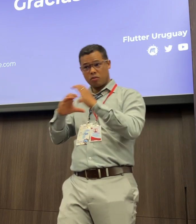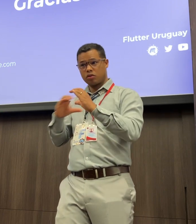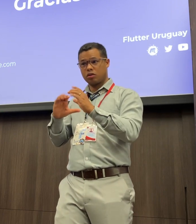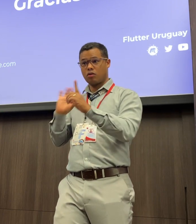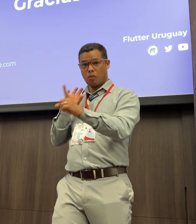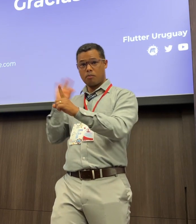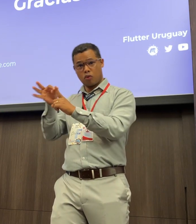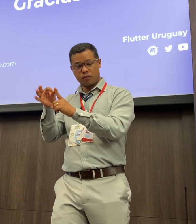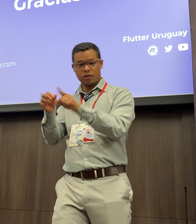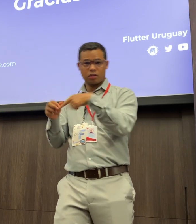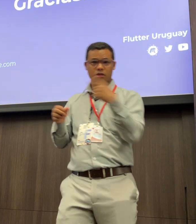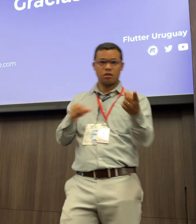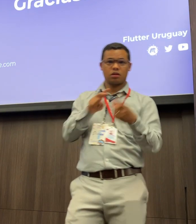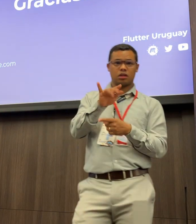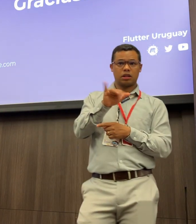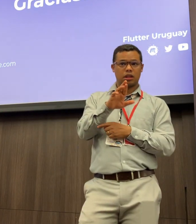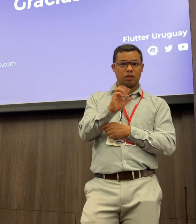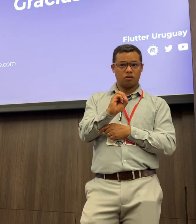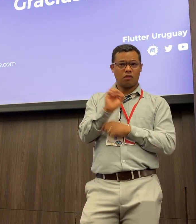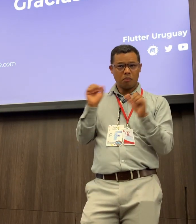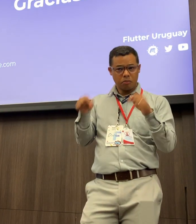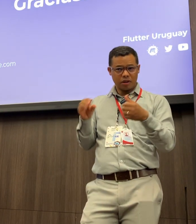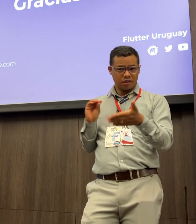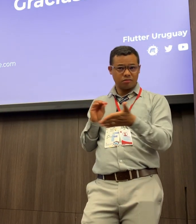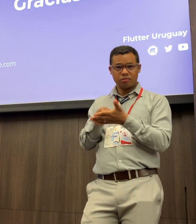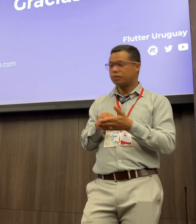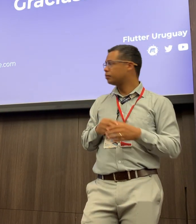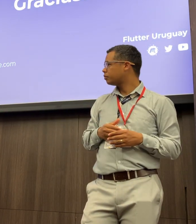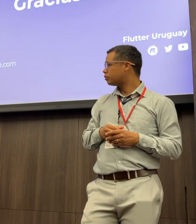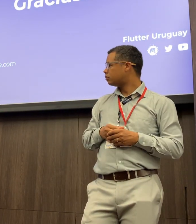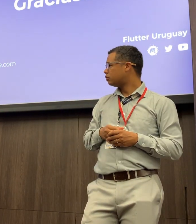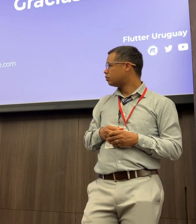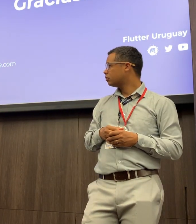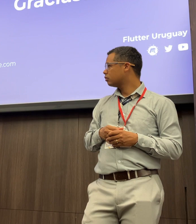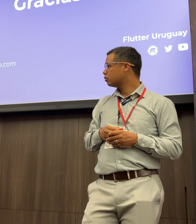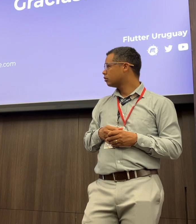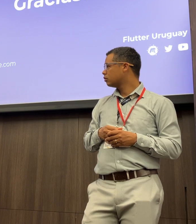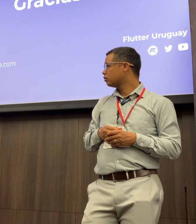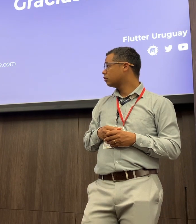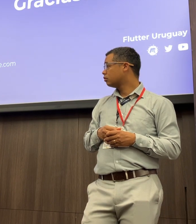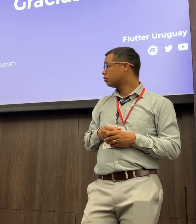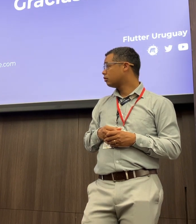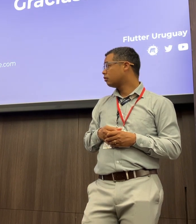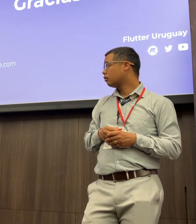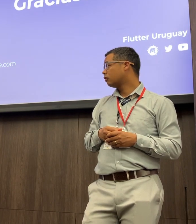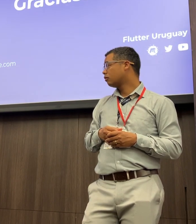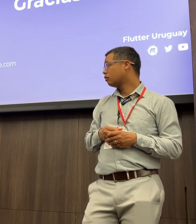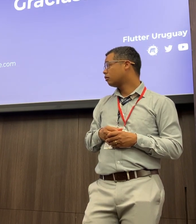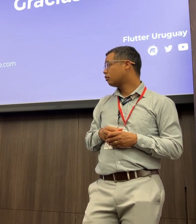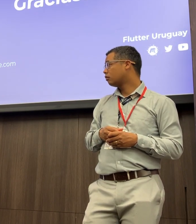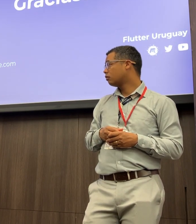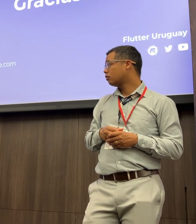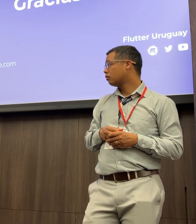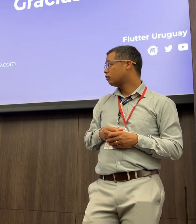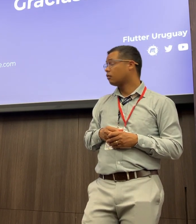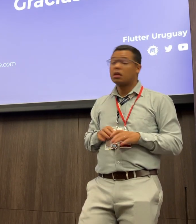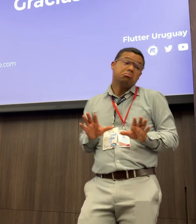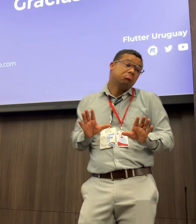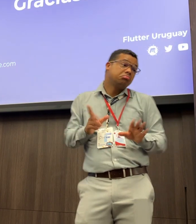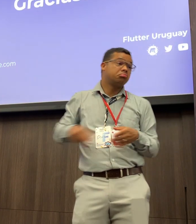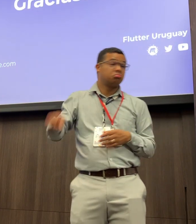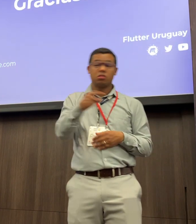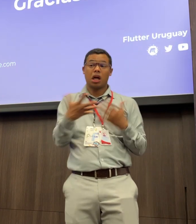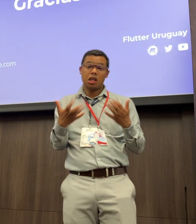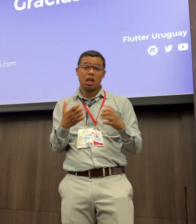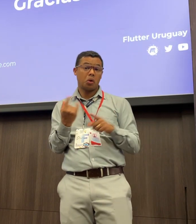nativo y Dart. Entre lo nativo y Dart. Sí, bueno, en realidad nada te impide de poder